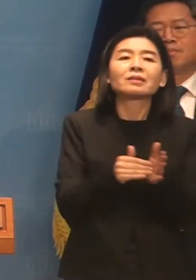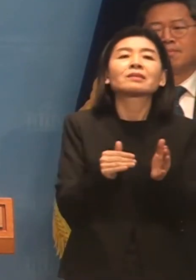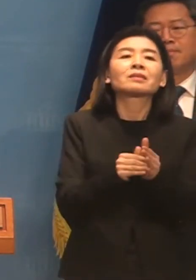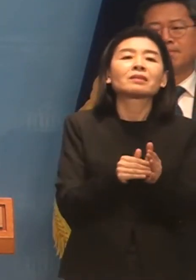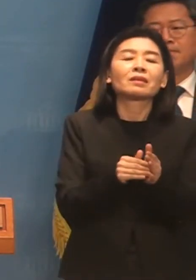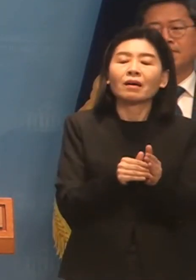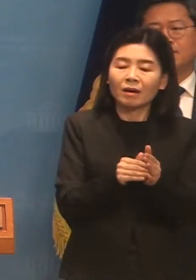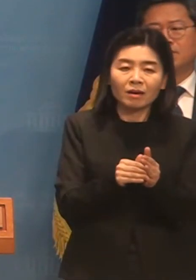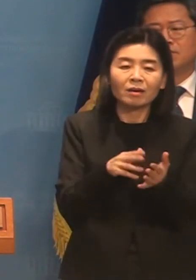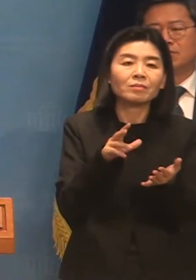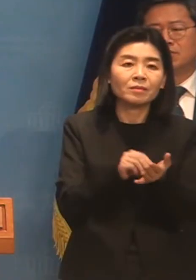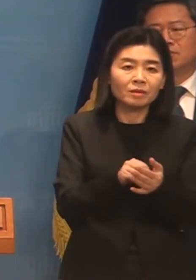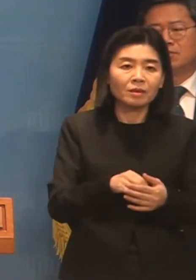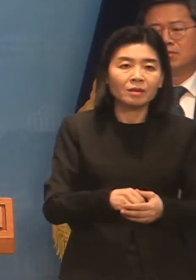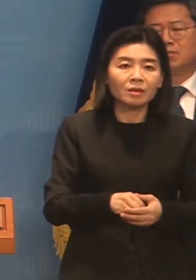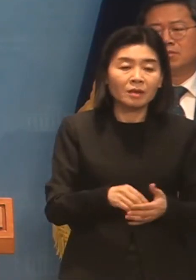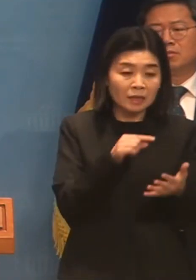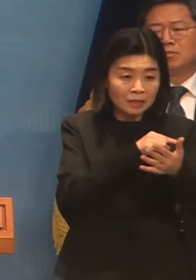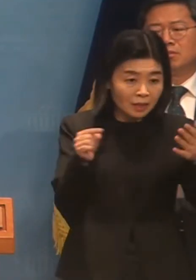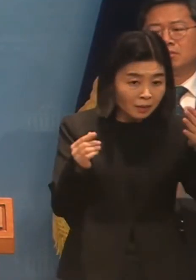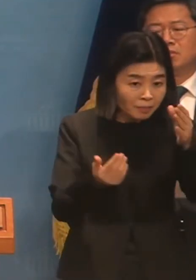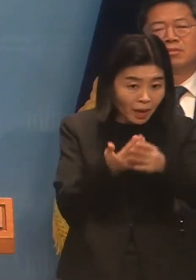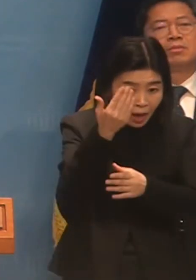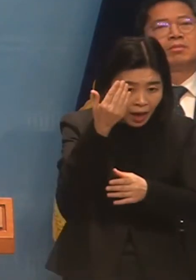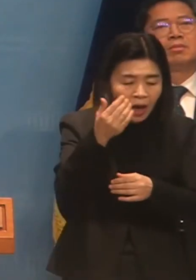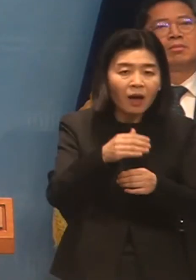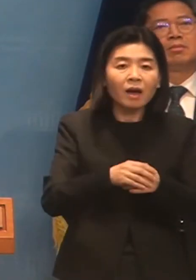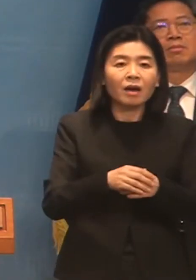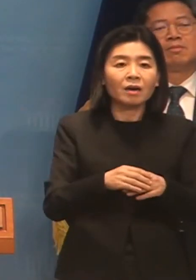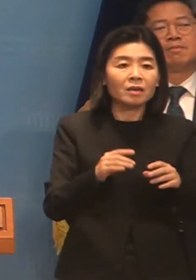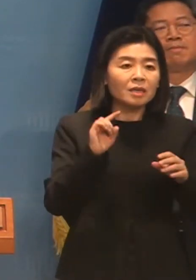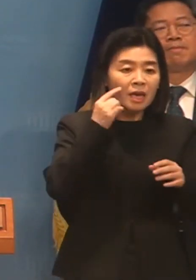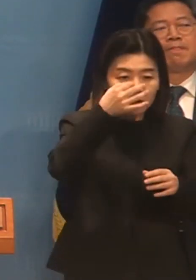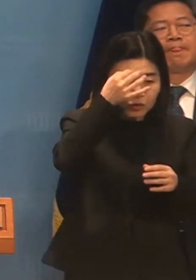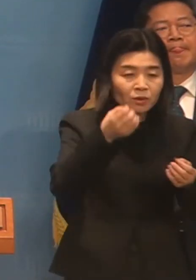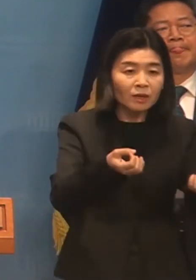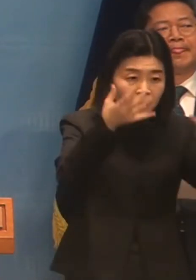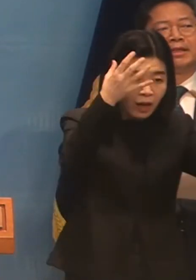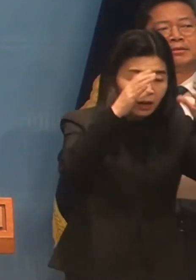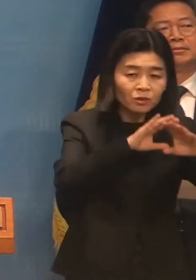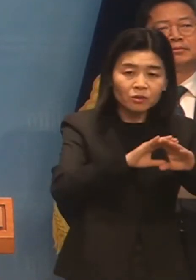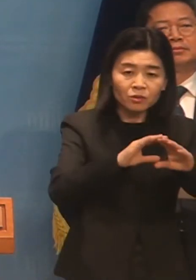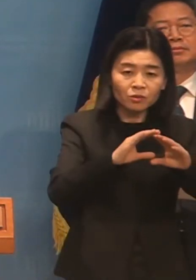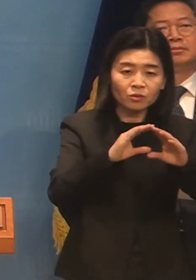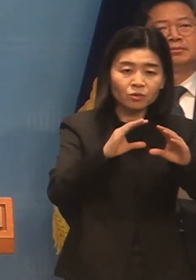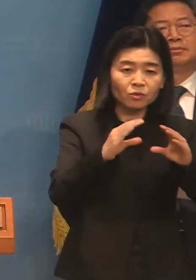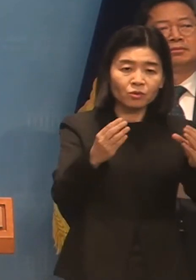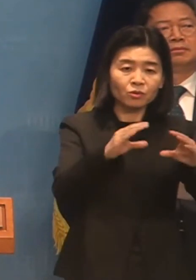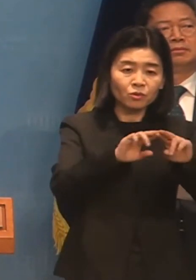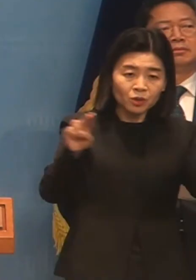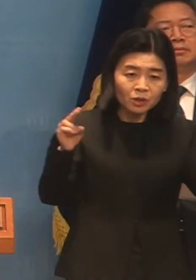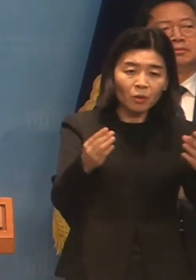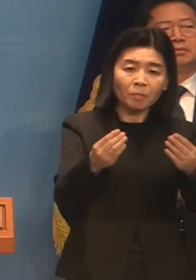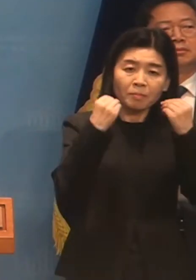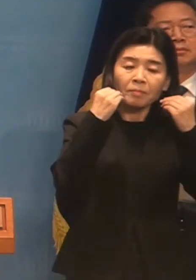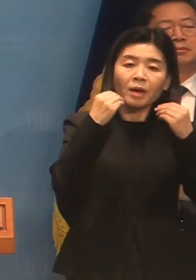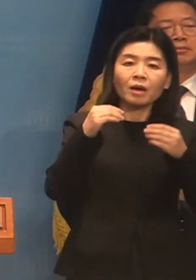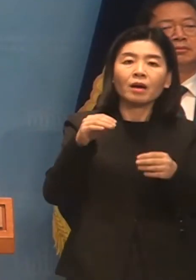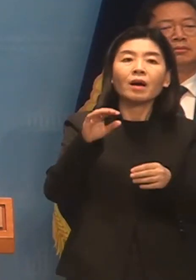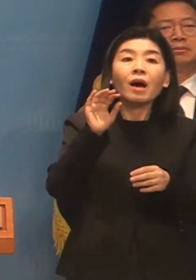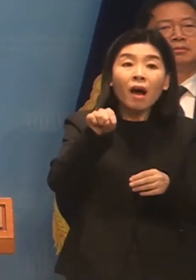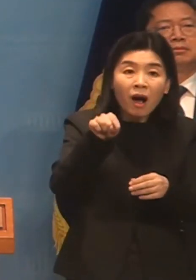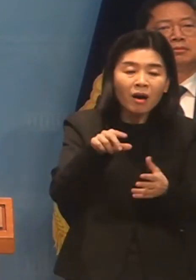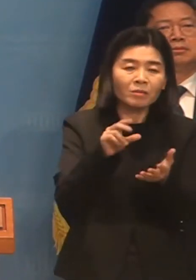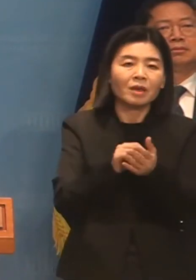현실입니다. 재난재해 앞에서 당연시 취소되던 무대에 대해 선결제 시스템 도입으로 제도적